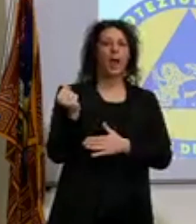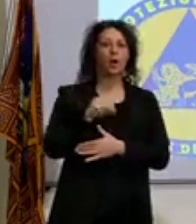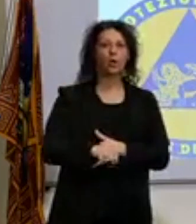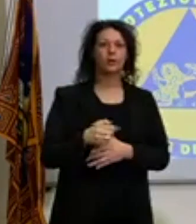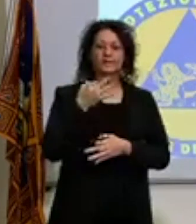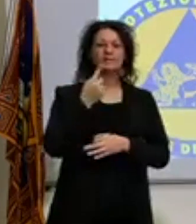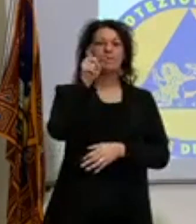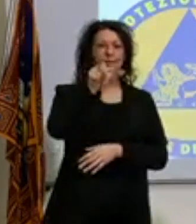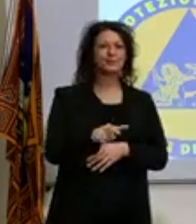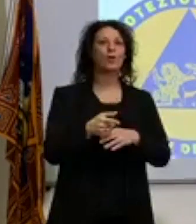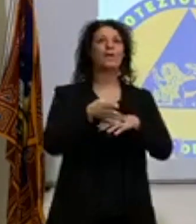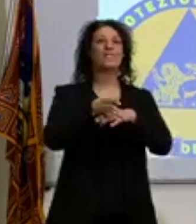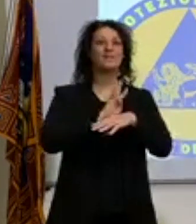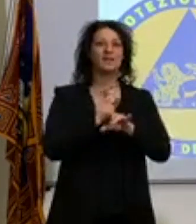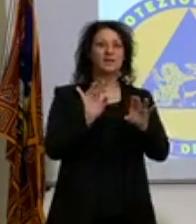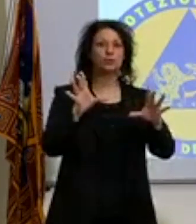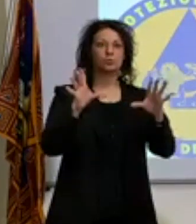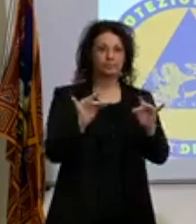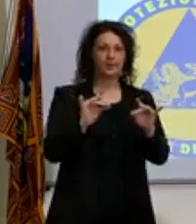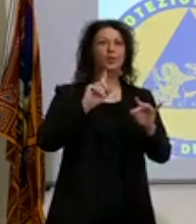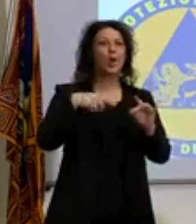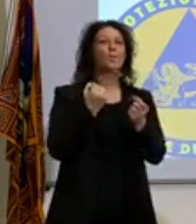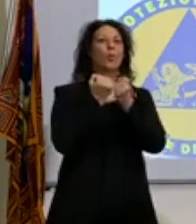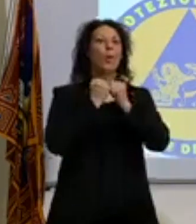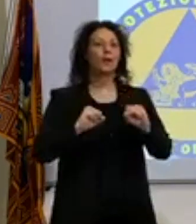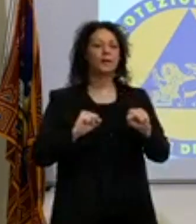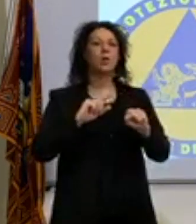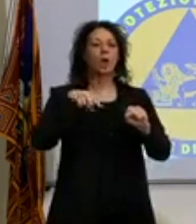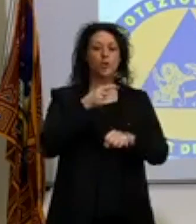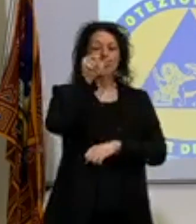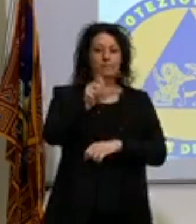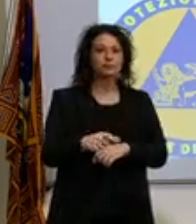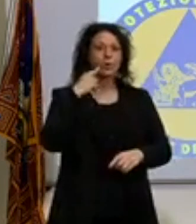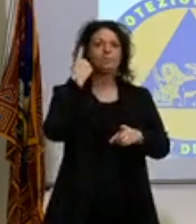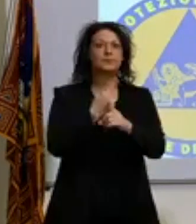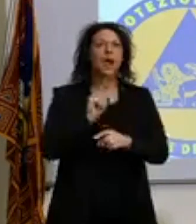guarire e reinfettare la stessa persona, per cui abbiamo